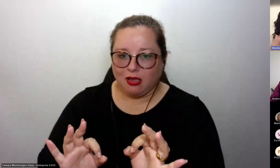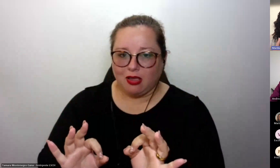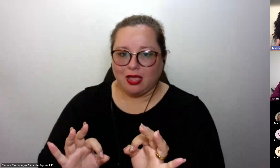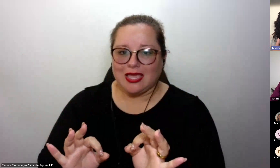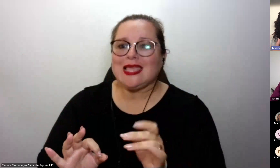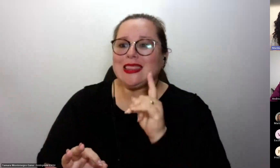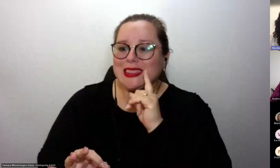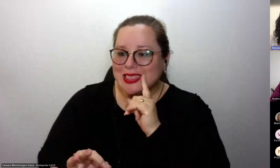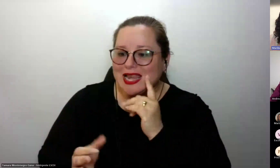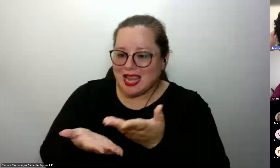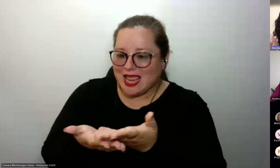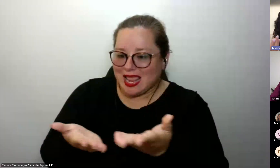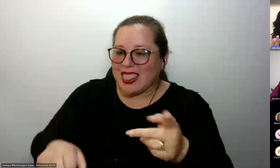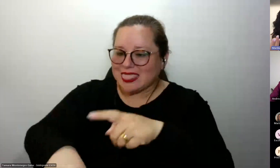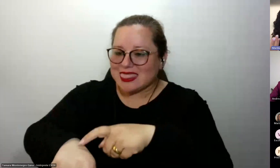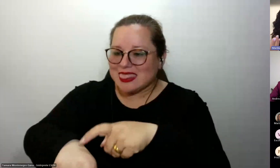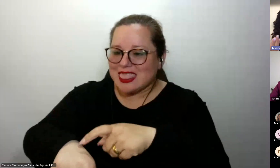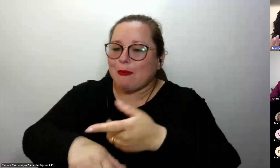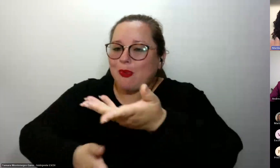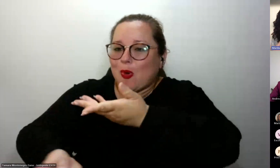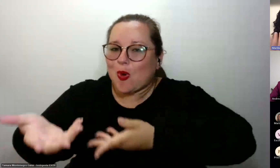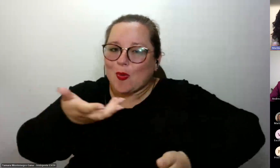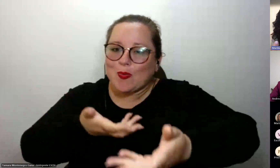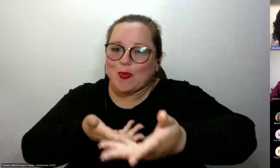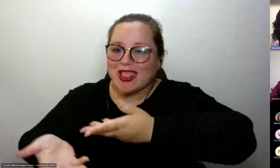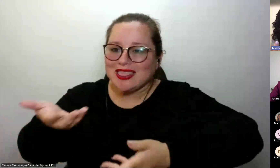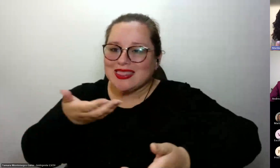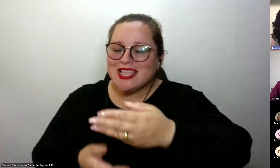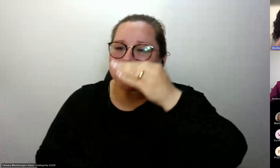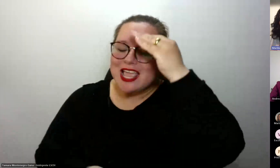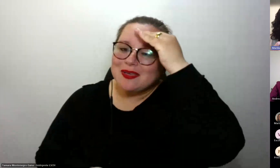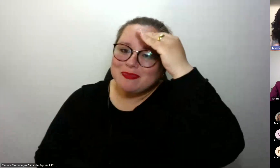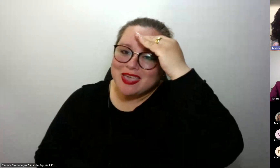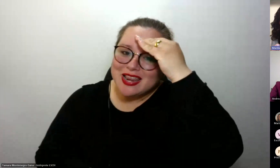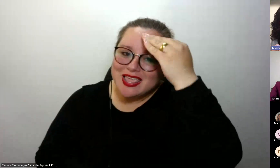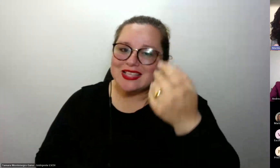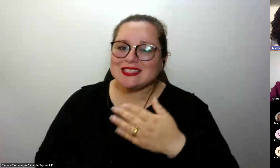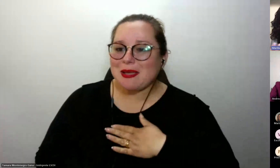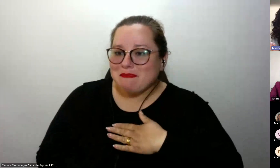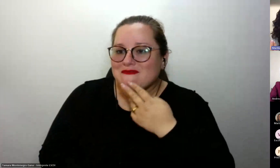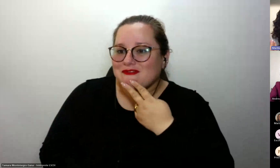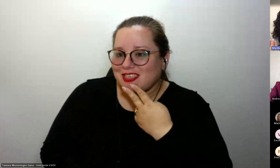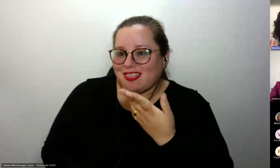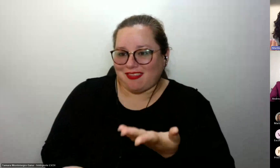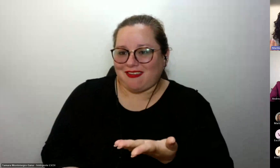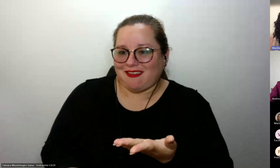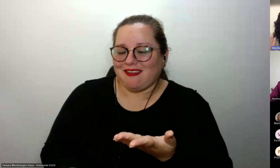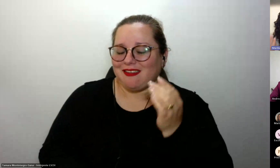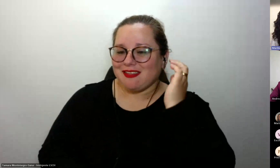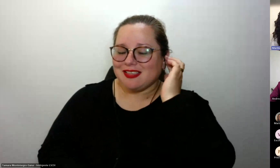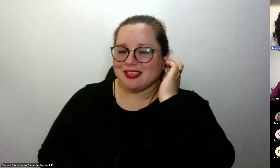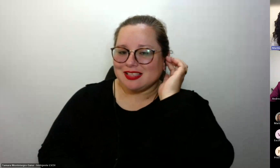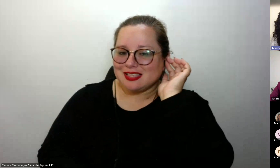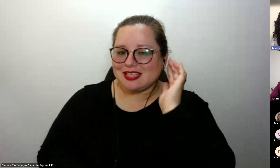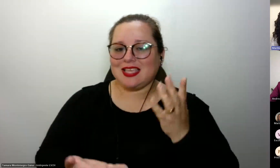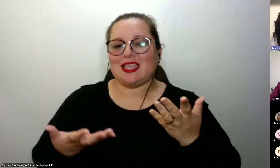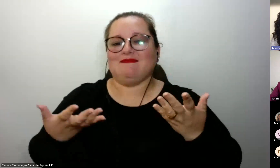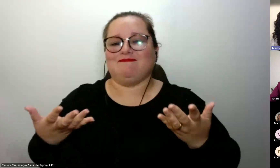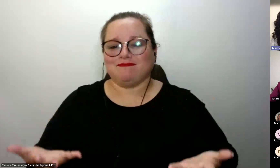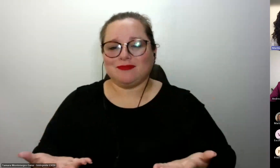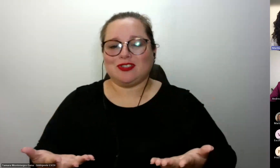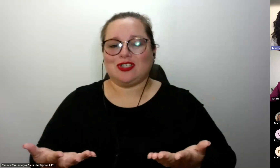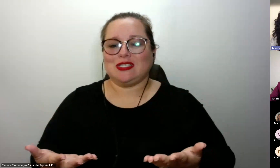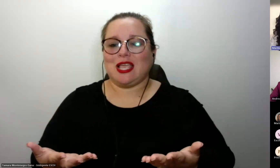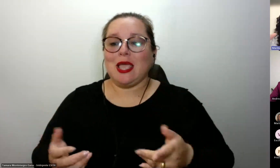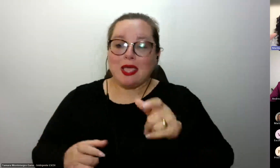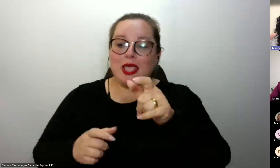este espacio de compartir experiencias de vida. Entonces, los